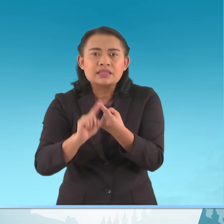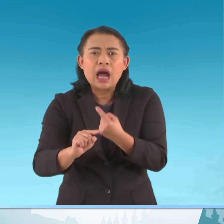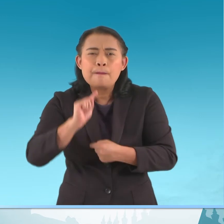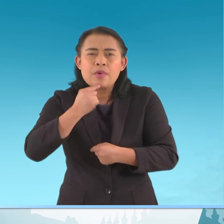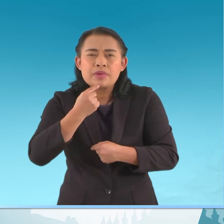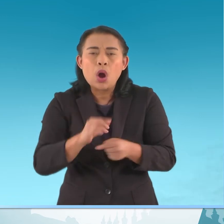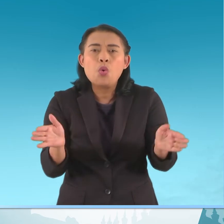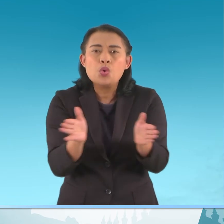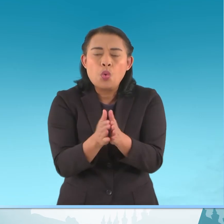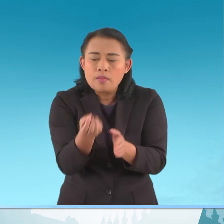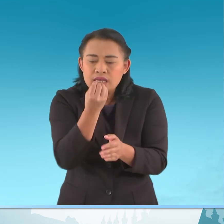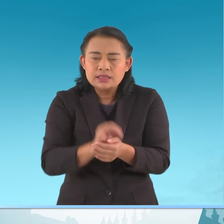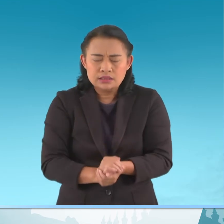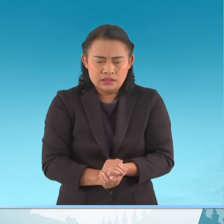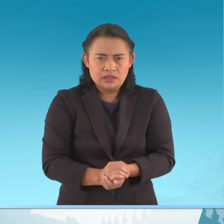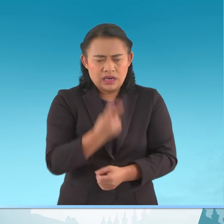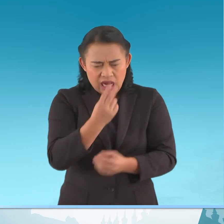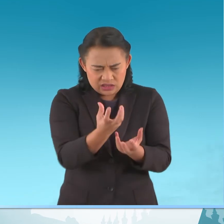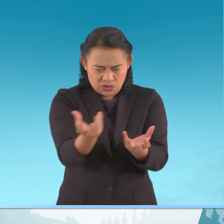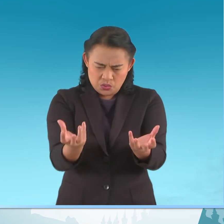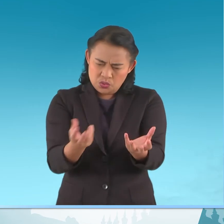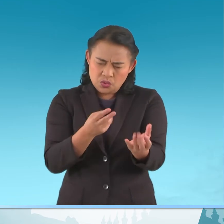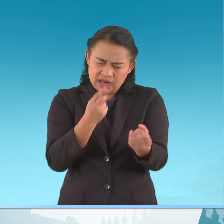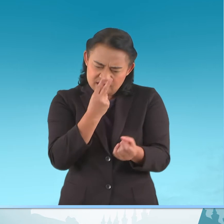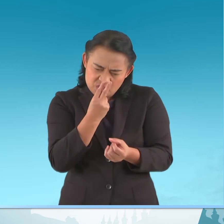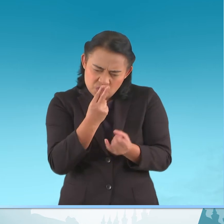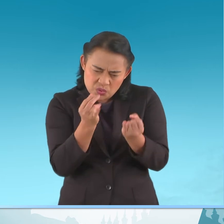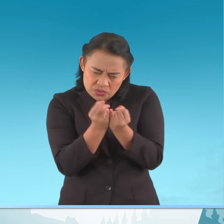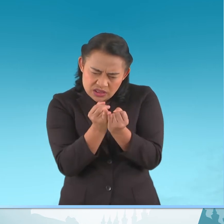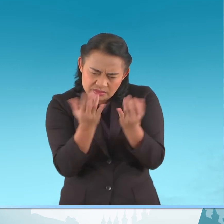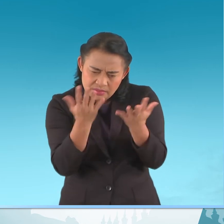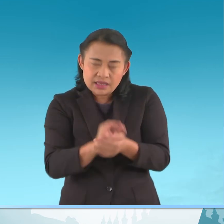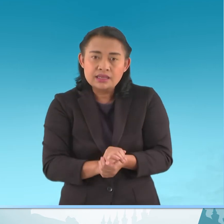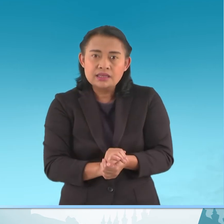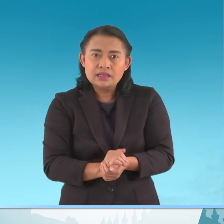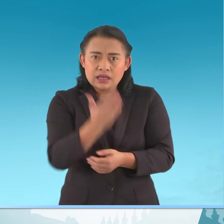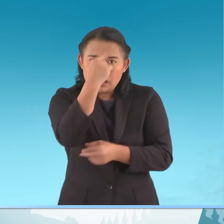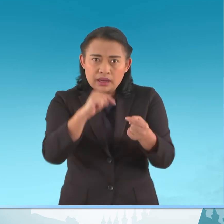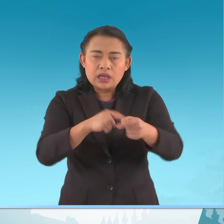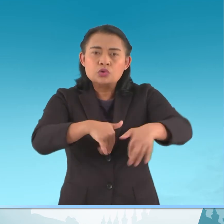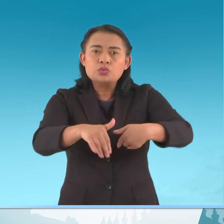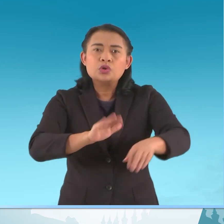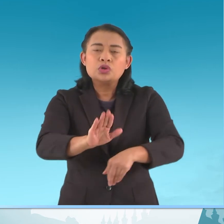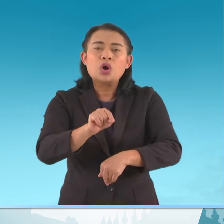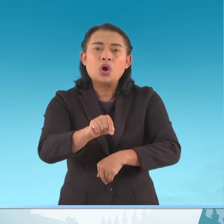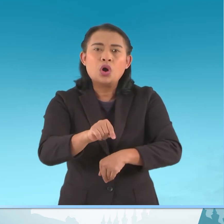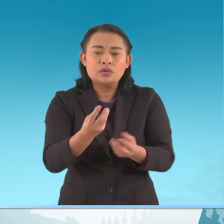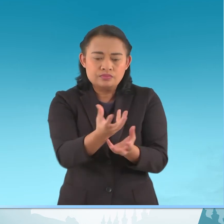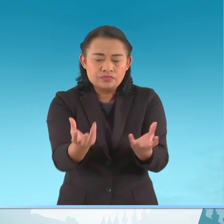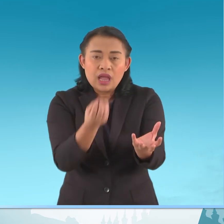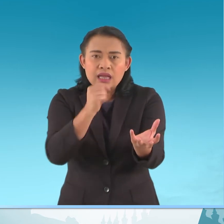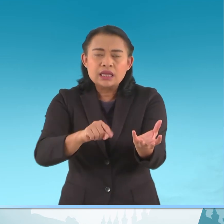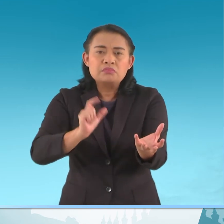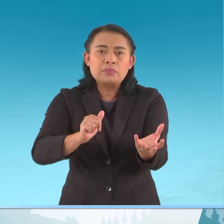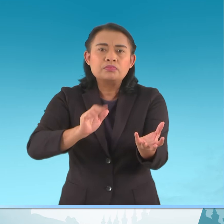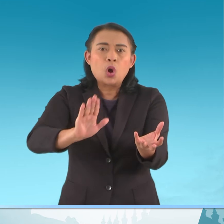ผักดองนะครับทั้งหมดนี้เนี่ยจะเป็นเมนูที่ไม่ค่อยคุ้นหูคุ้นตาเพื่อนๆชาวไทยนะนะครับเพราะว่าเป็นเมนูพื้นบ้านเป็น